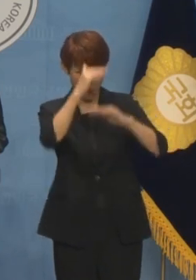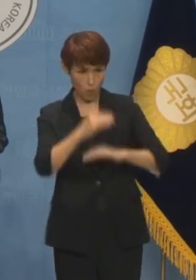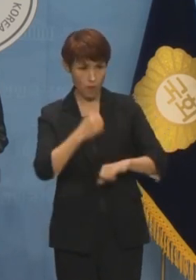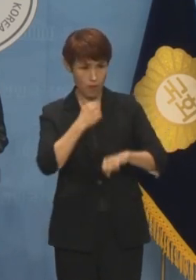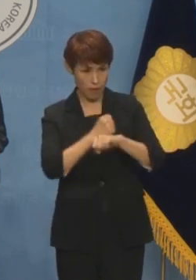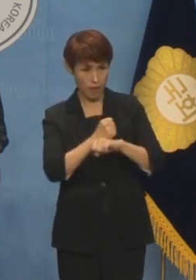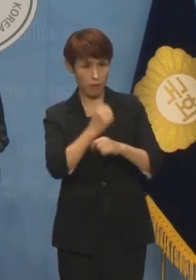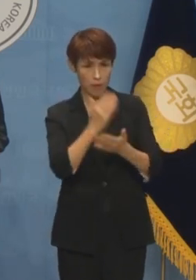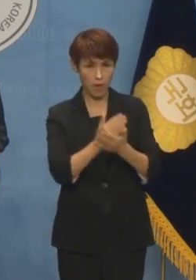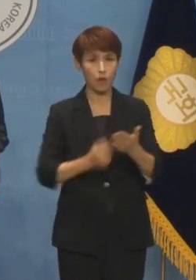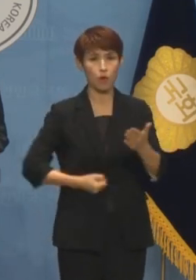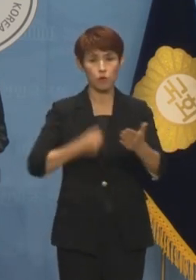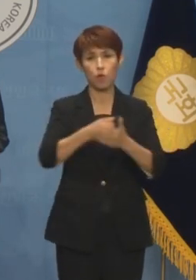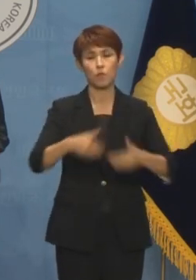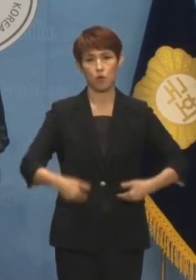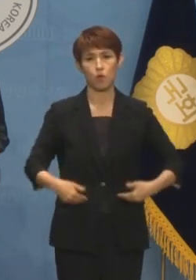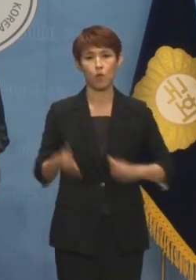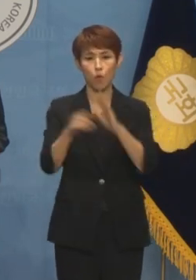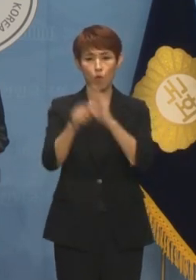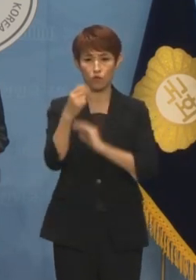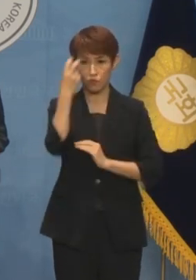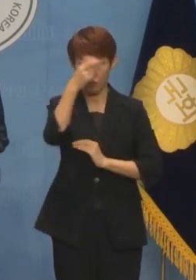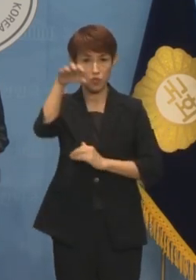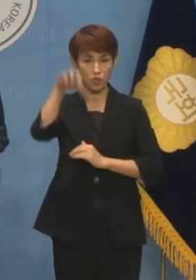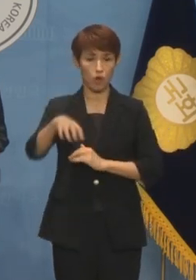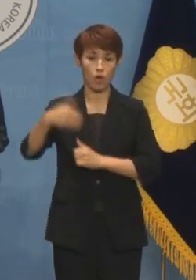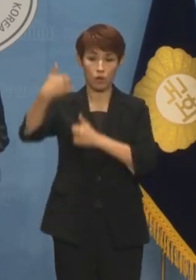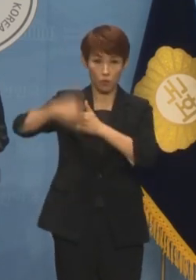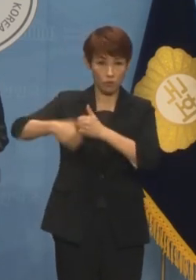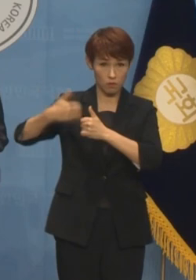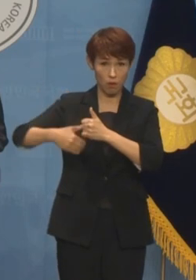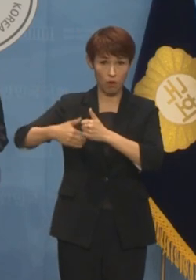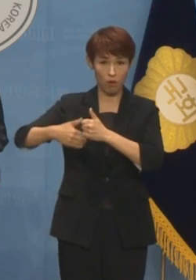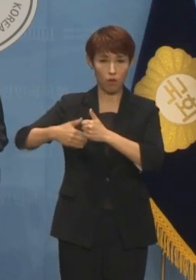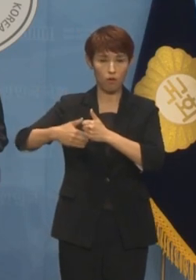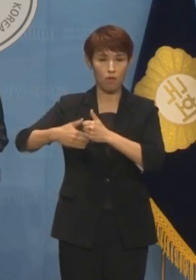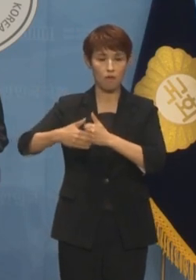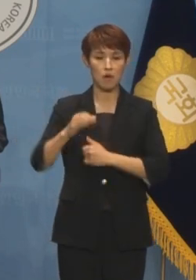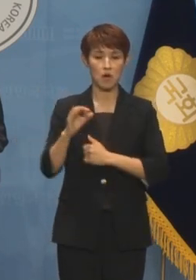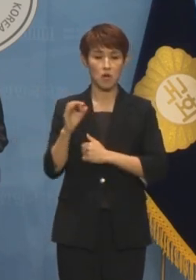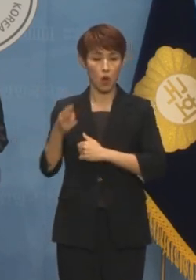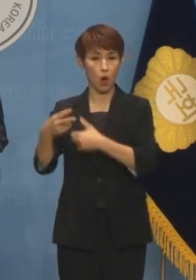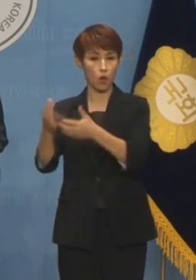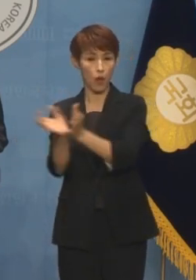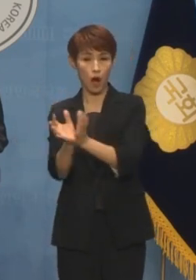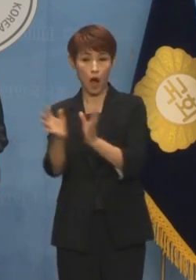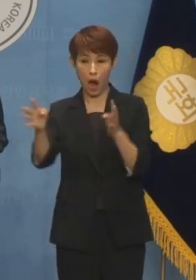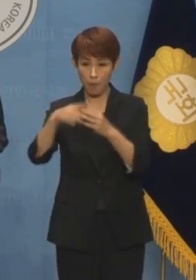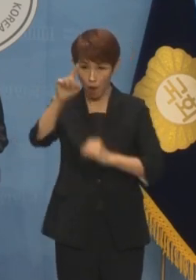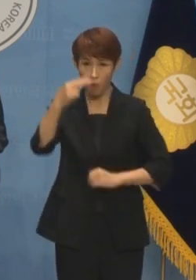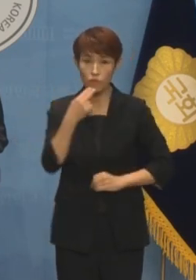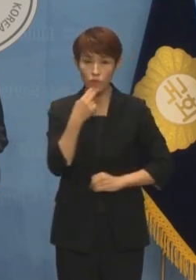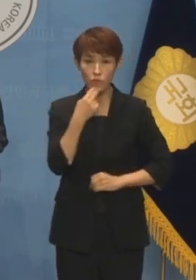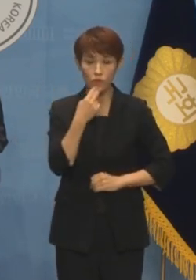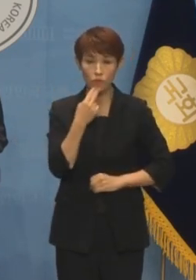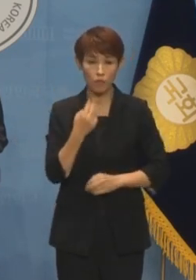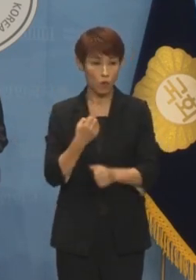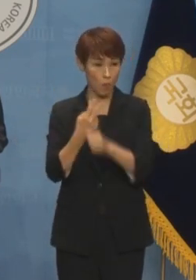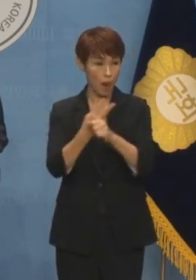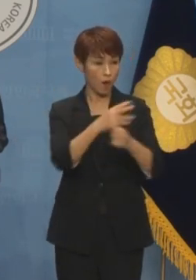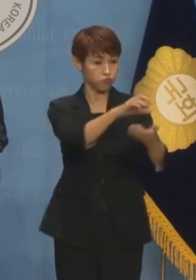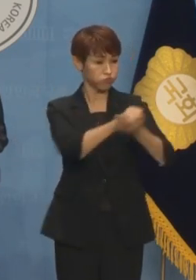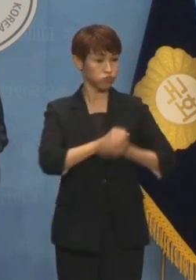결정해야 합니다. 공수처가 요청해 왔다고 해서 여당과 합의도 없이 고발건 의결을 강행한